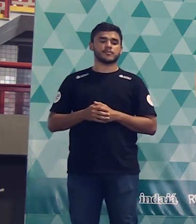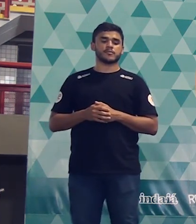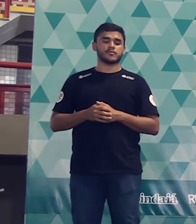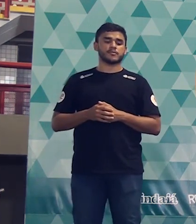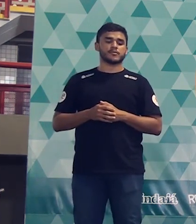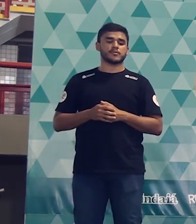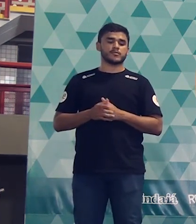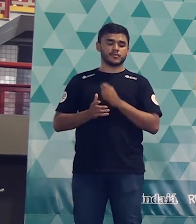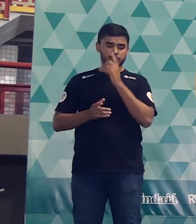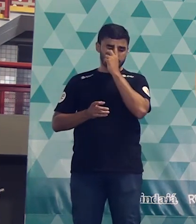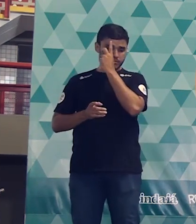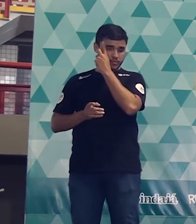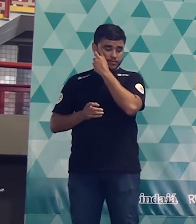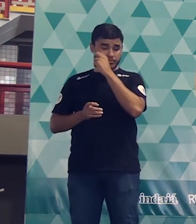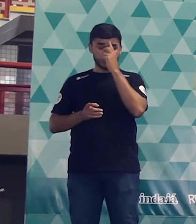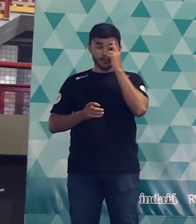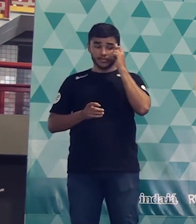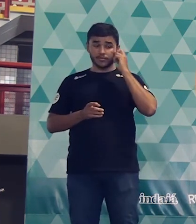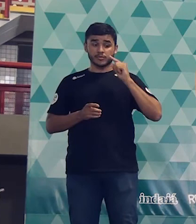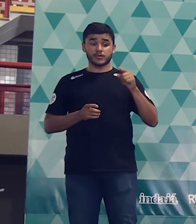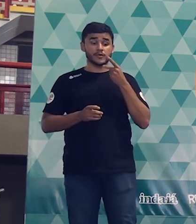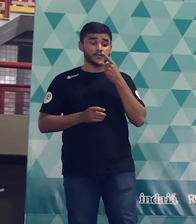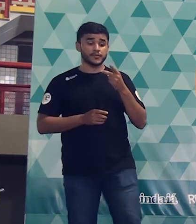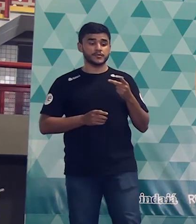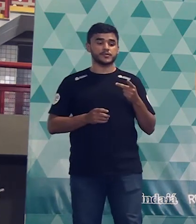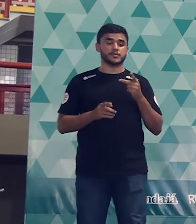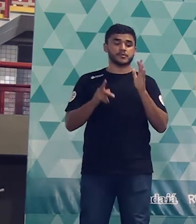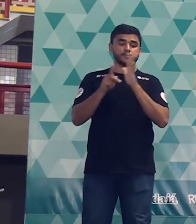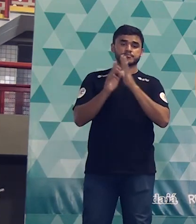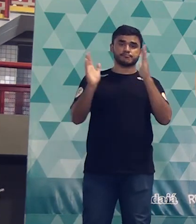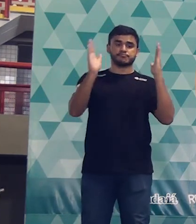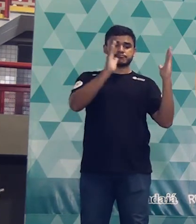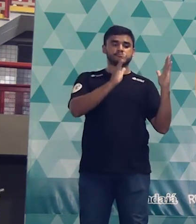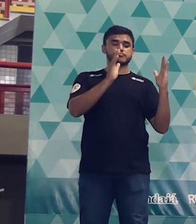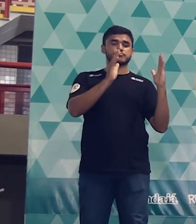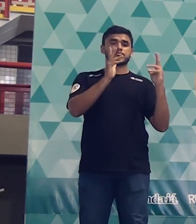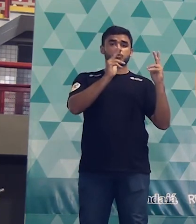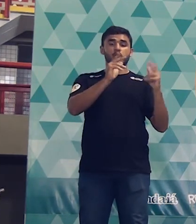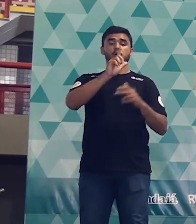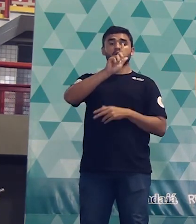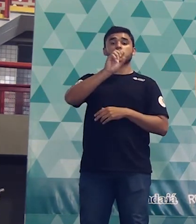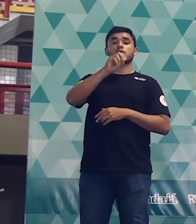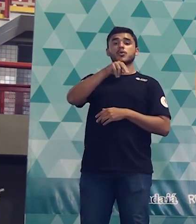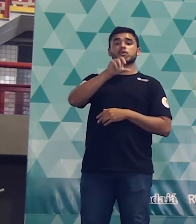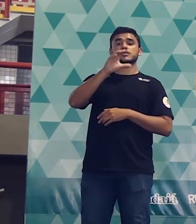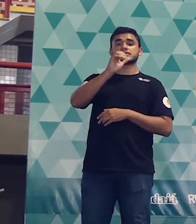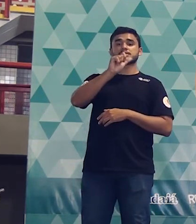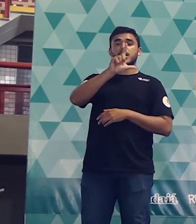né? Canção do Exílio, ó, lado esquerdo. Mesmo autor, Gonçalves